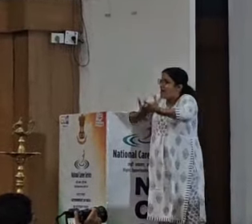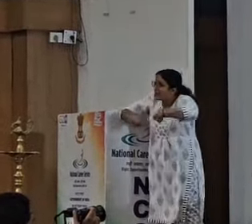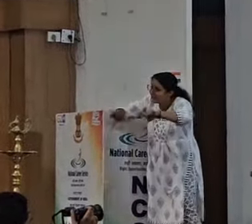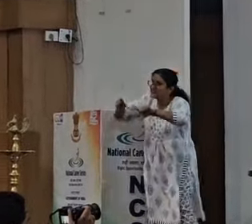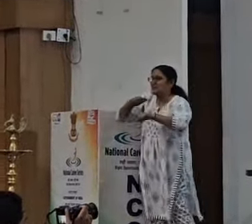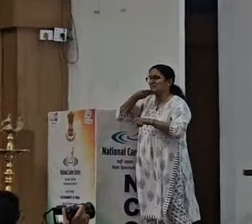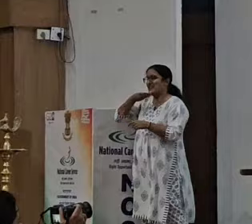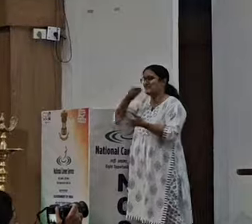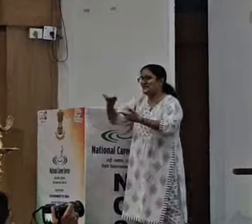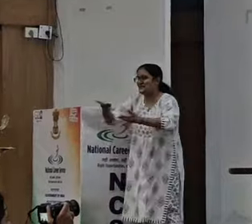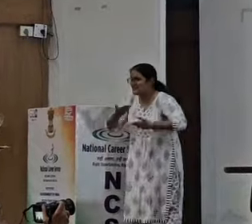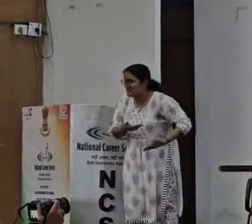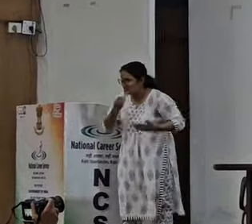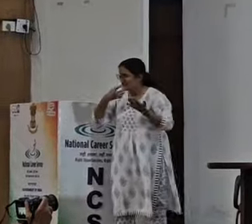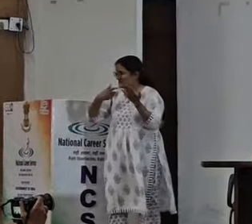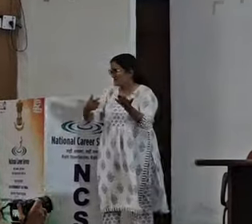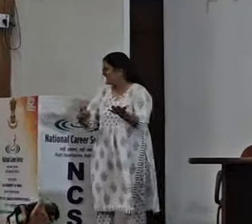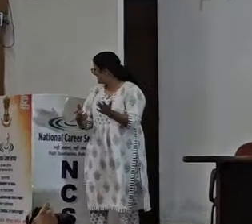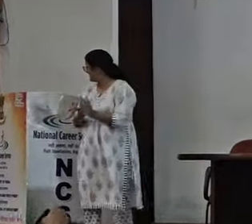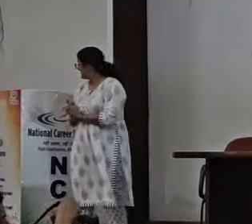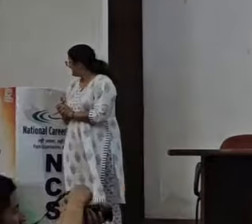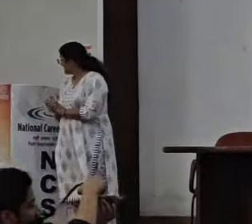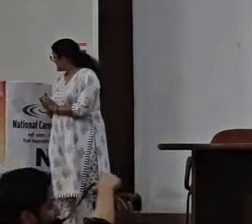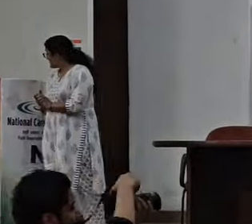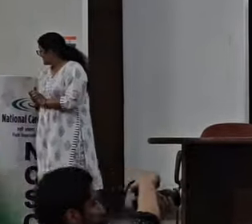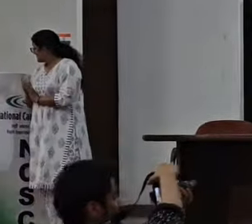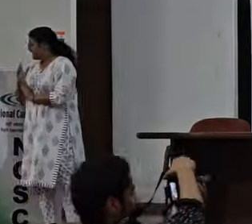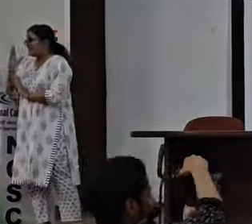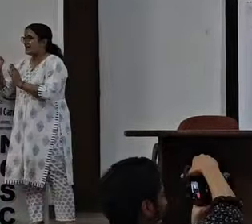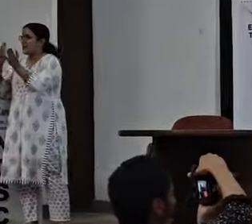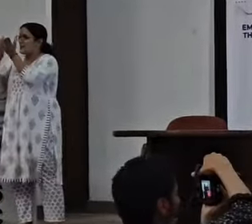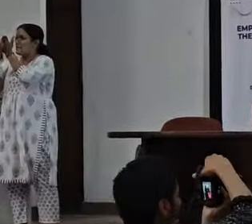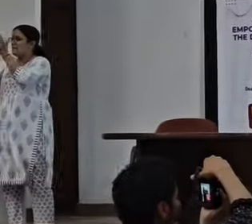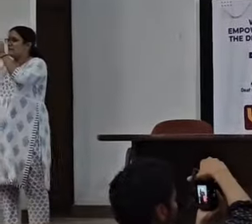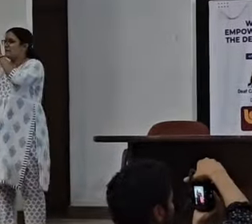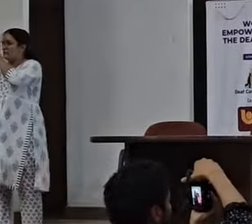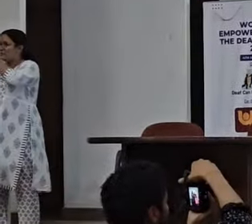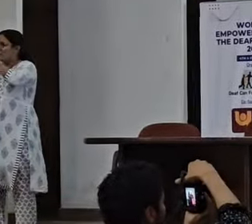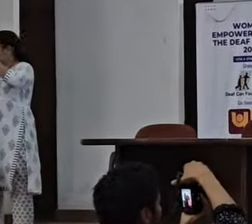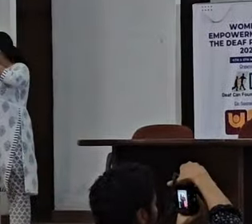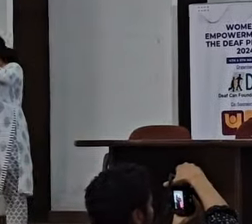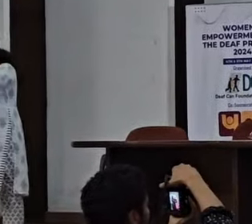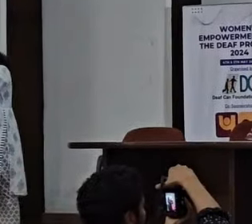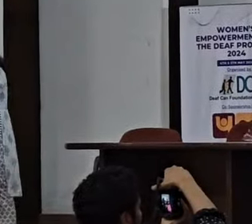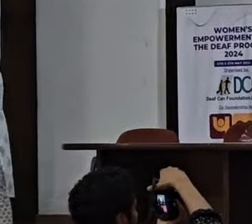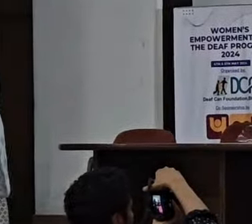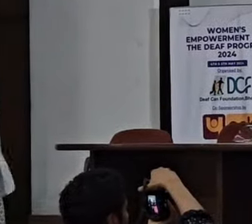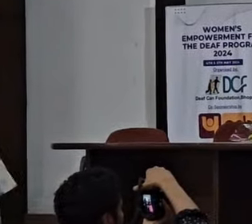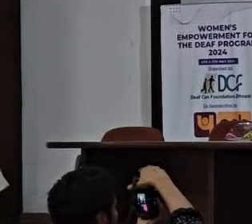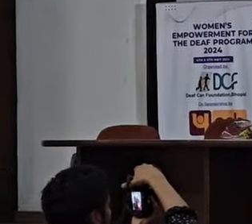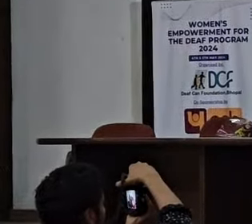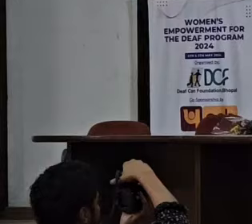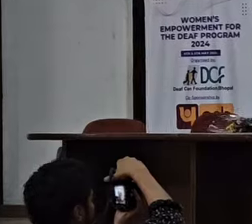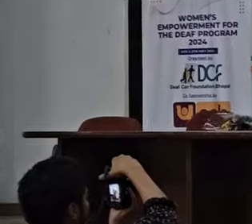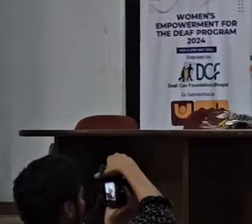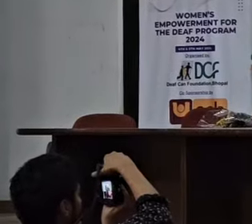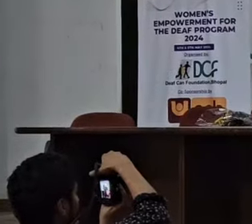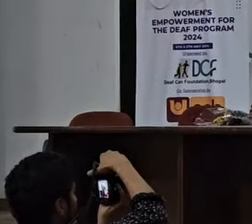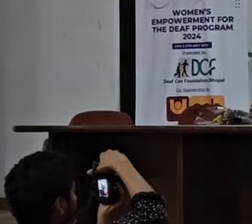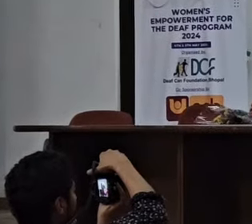साथ मैं मिसेज गीता अनसीजा जी को भी बुलाना चाहूंगी जो वुमेन्स कमेटी से है नेशनल एसोसिएशन ऑफ डेयर के। साथ ही साथ मैं लास्ट